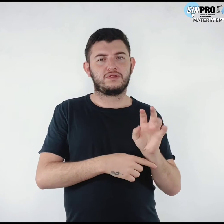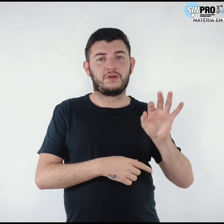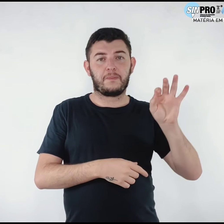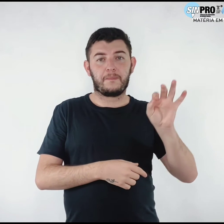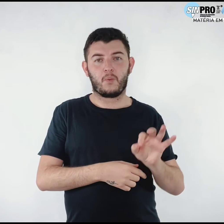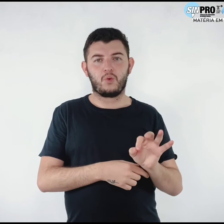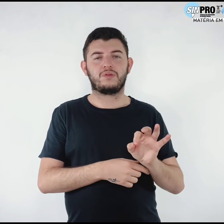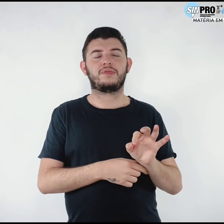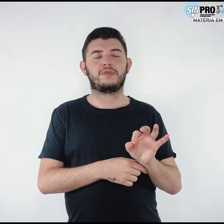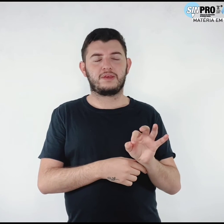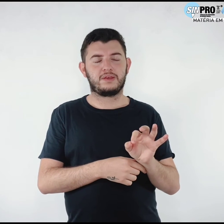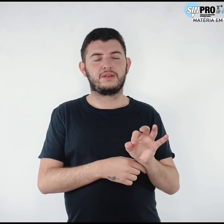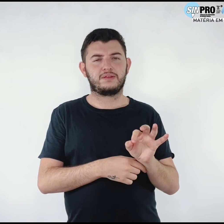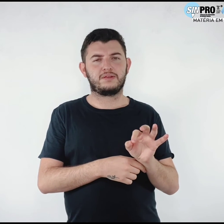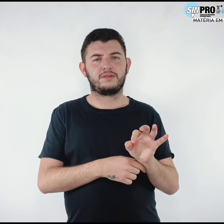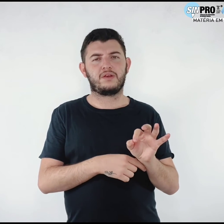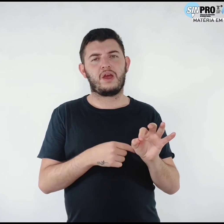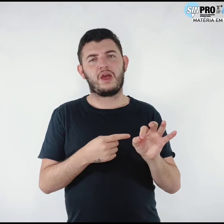1,55% a